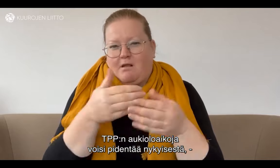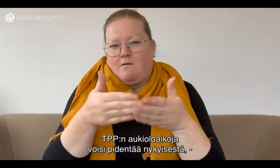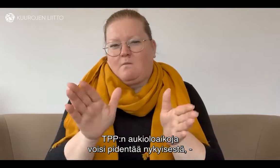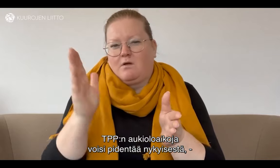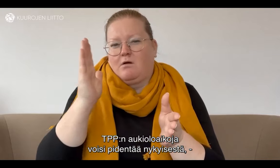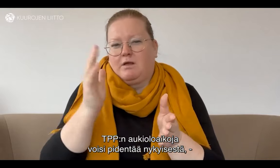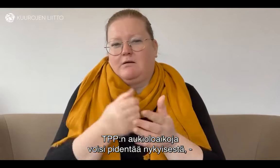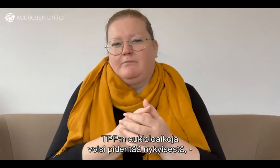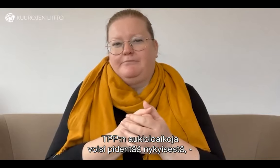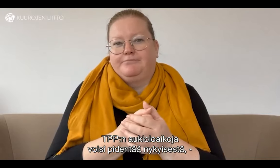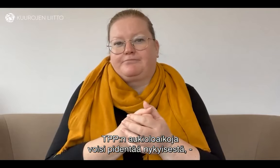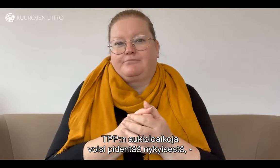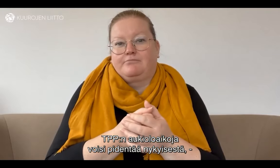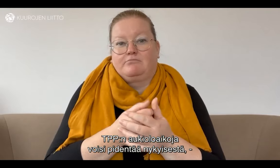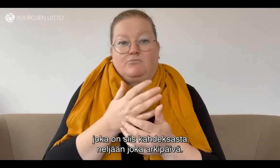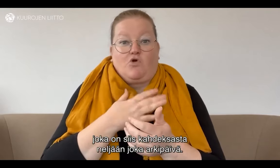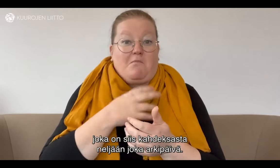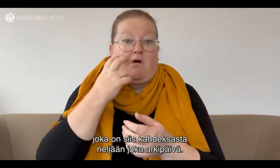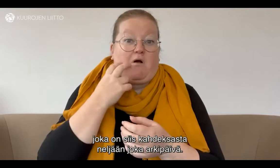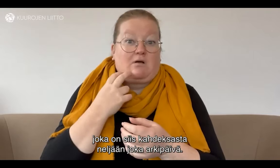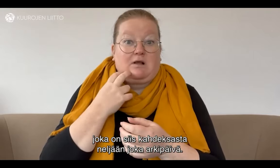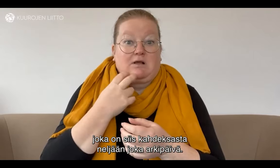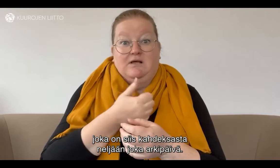TPP:n aukioloaikoja voisi pidentää nykyisestä,